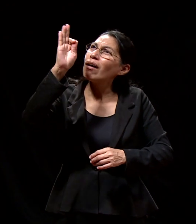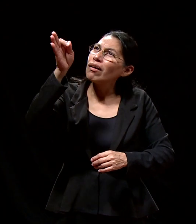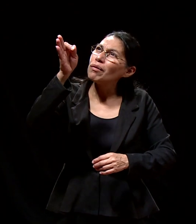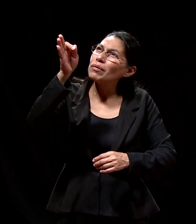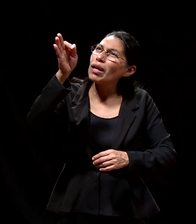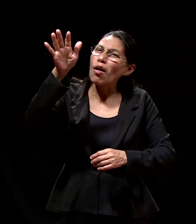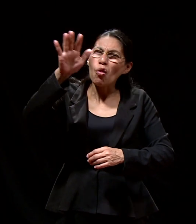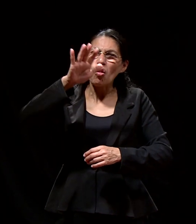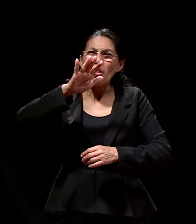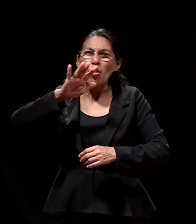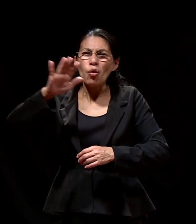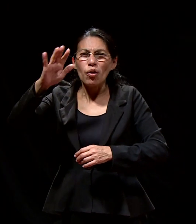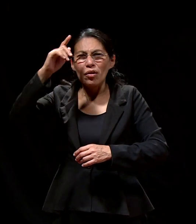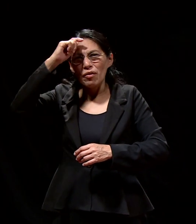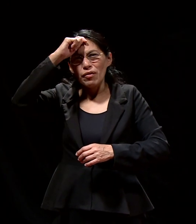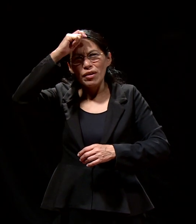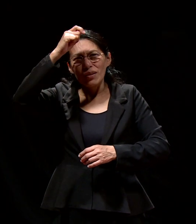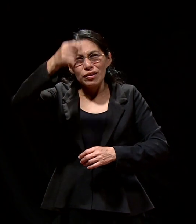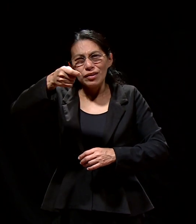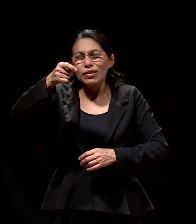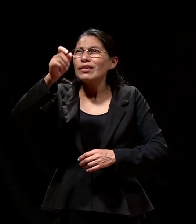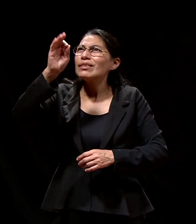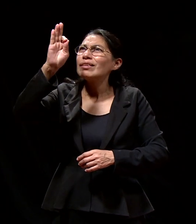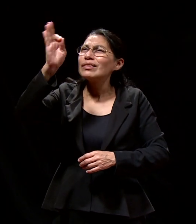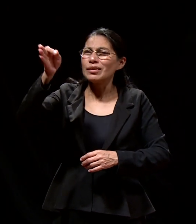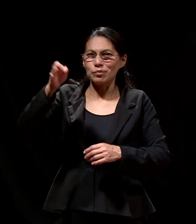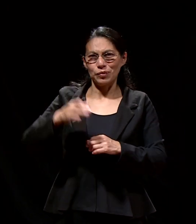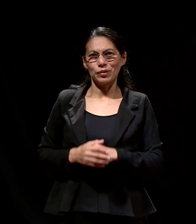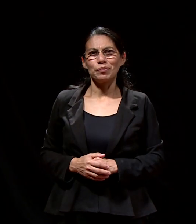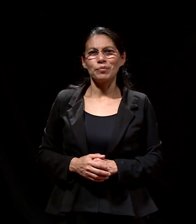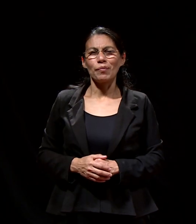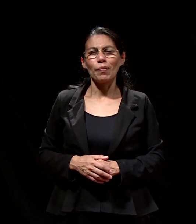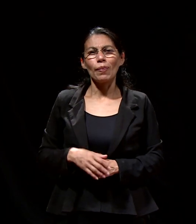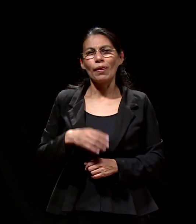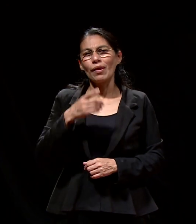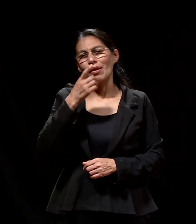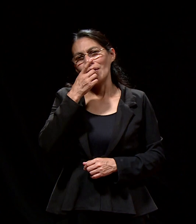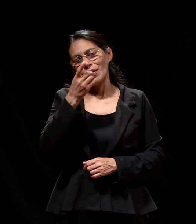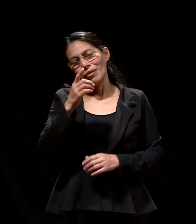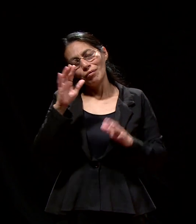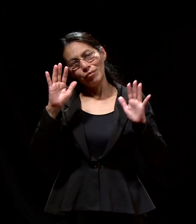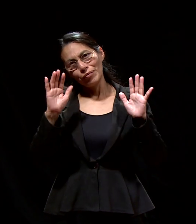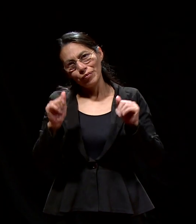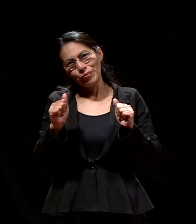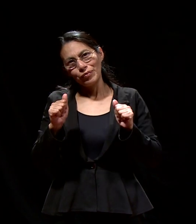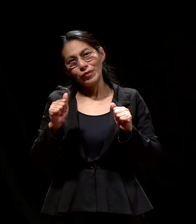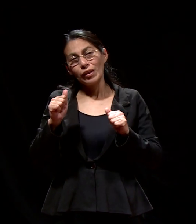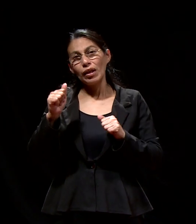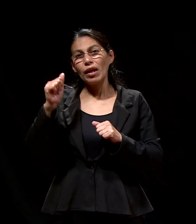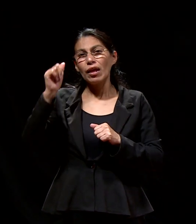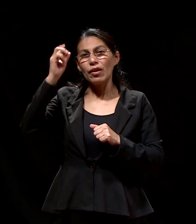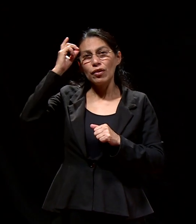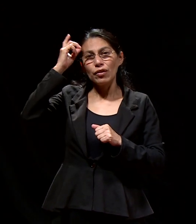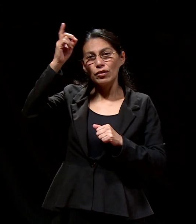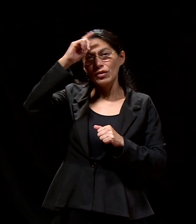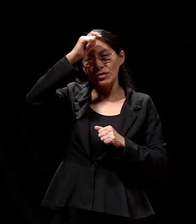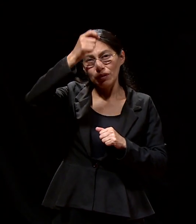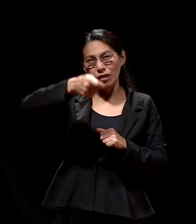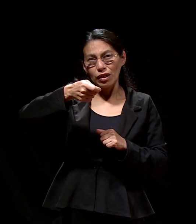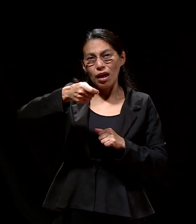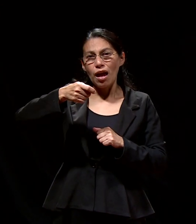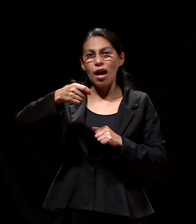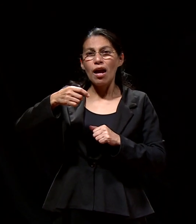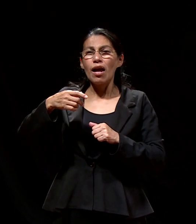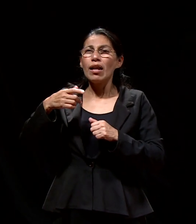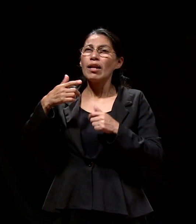añadidura amén yo me despido de ti con la bendición de Dios que la gracia del Señor